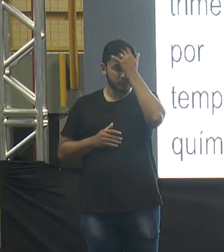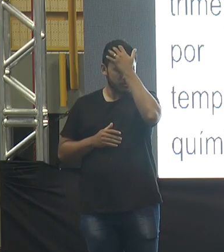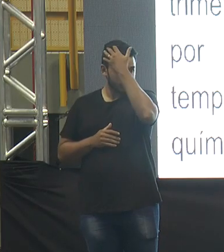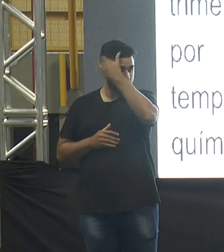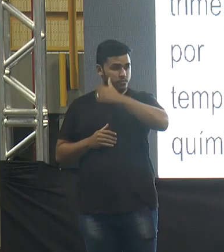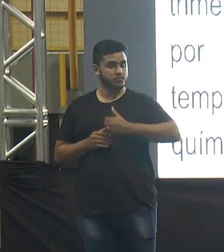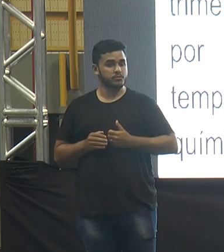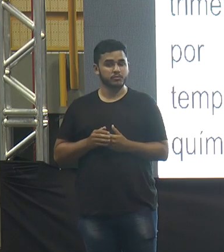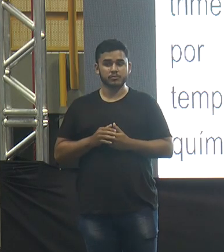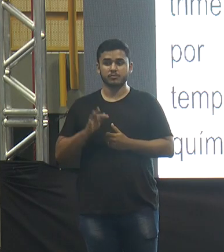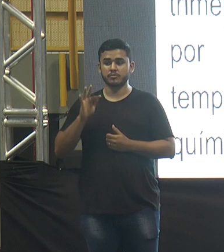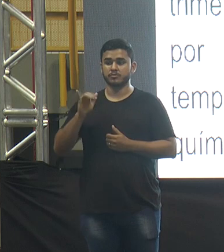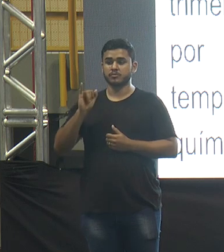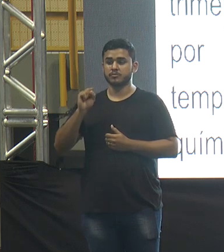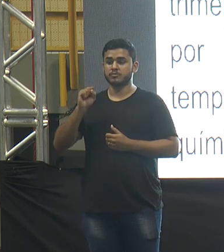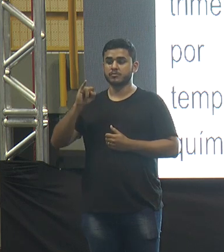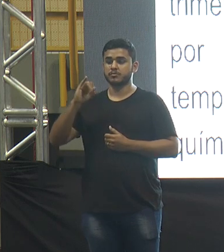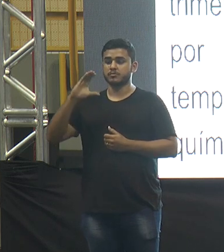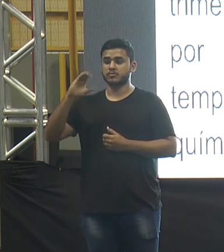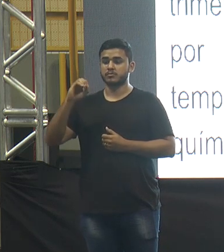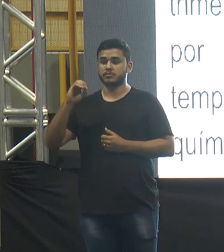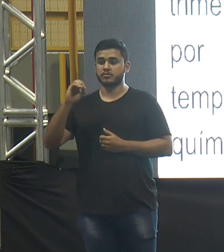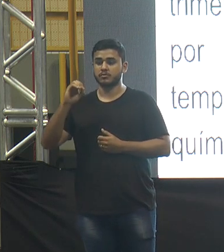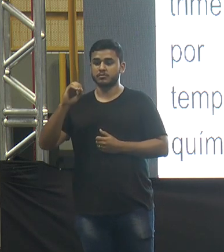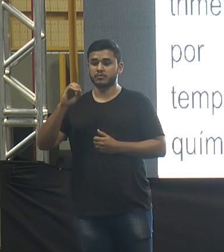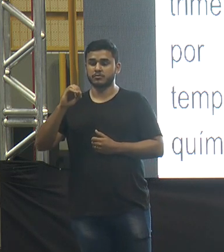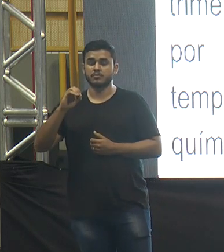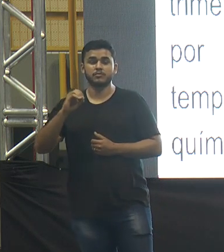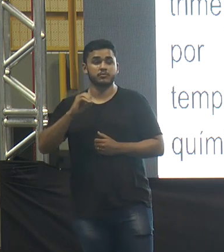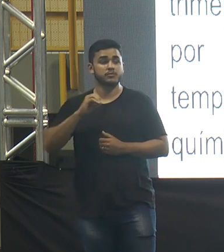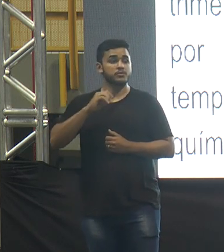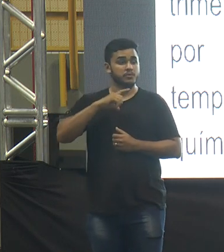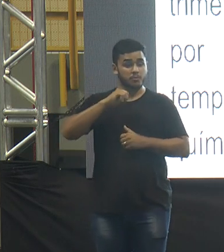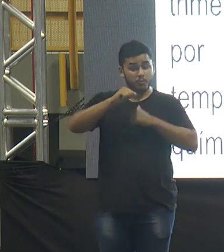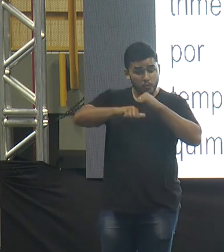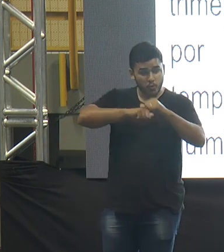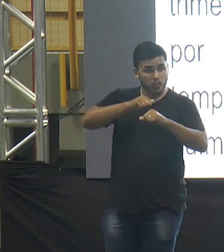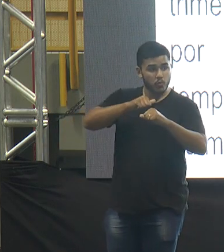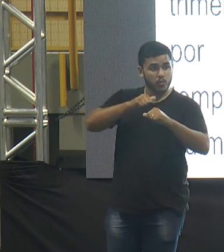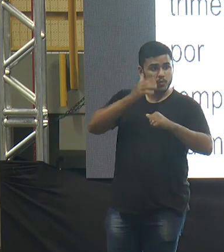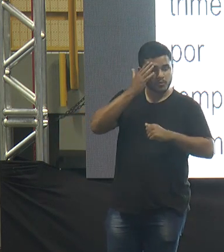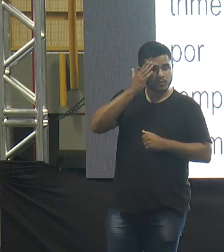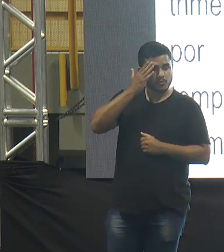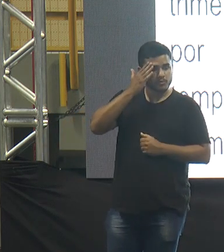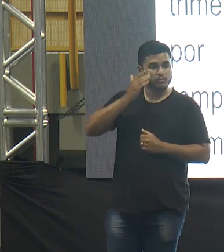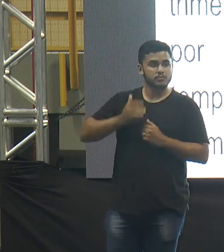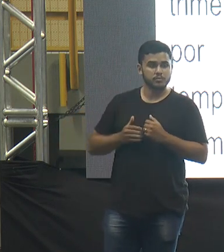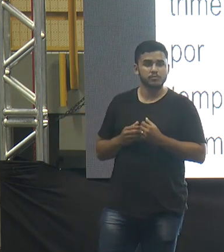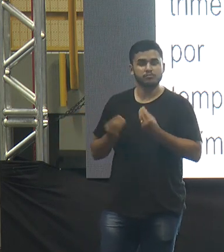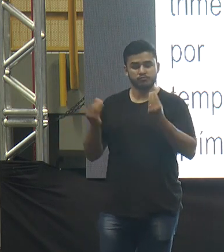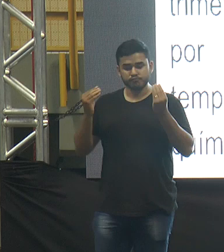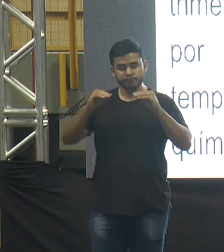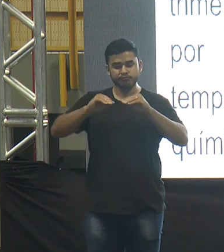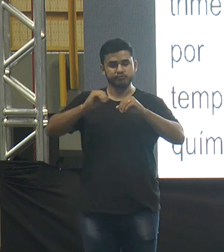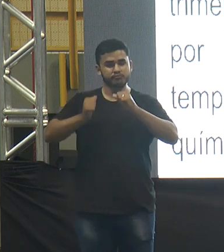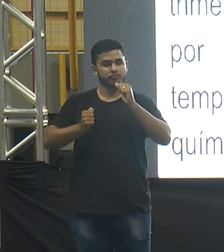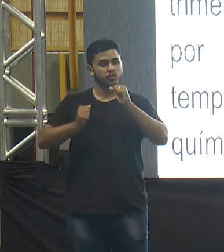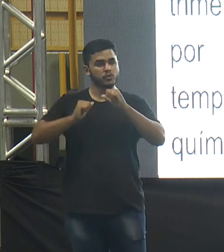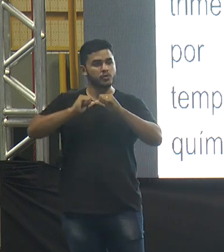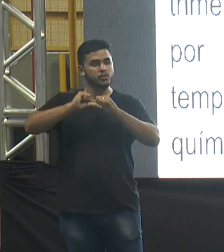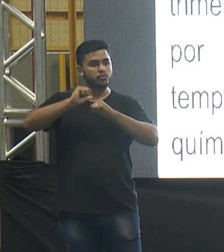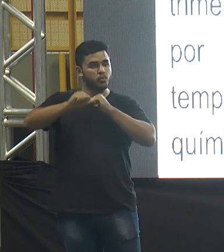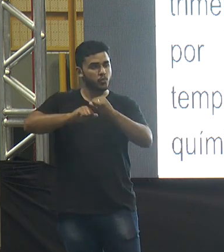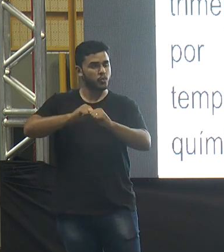Físico é quando você muda apenas o estado físico ou separa compostos que tenham propriedades físicas diferentes. Então, assim, como